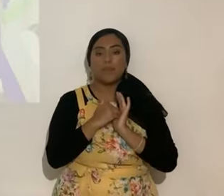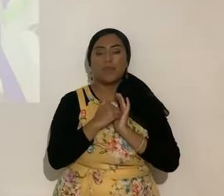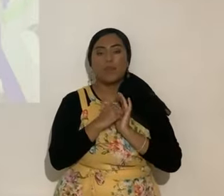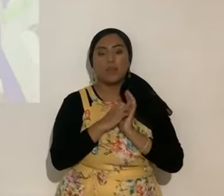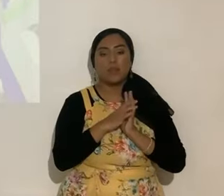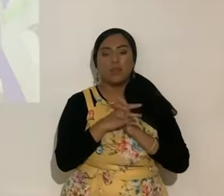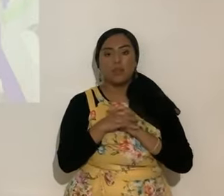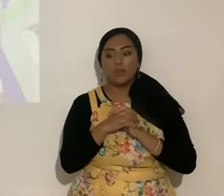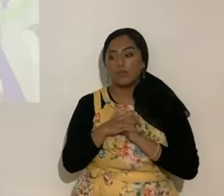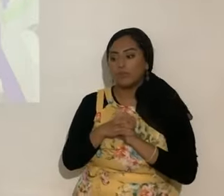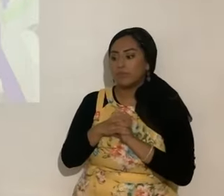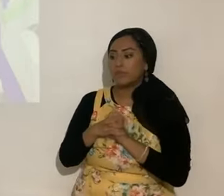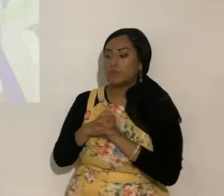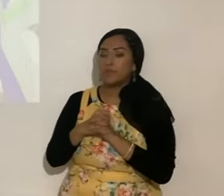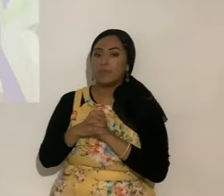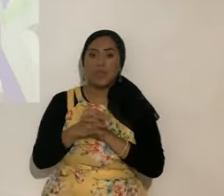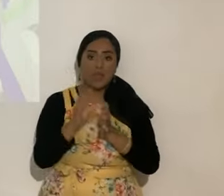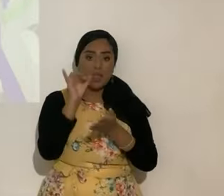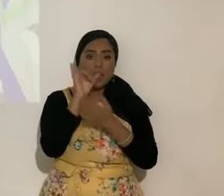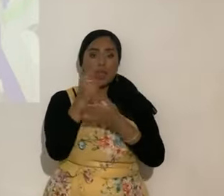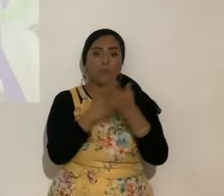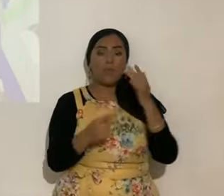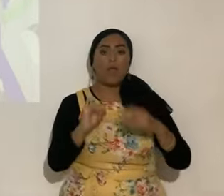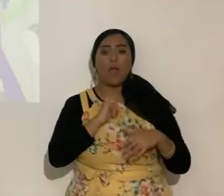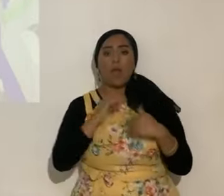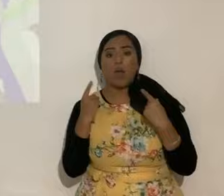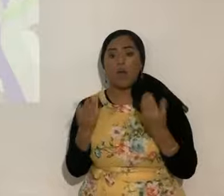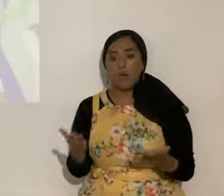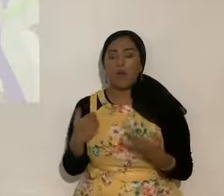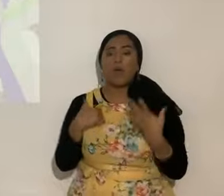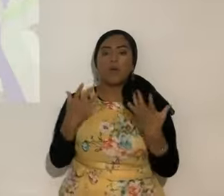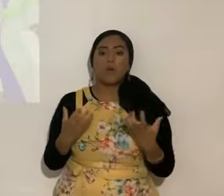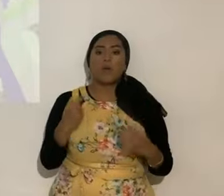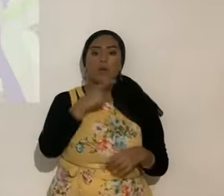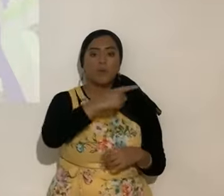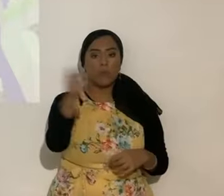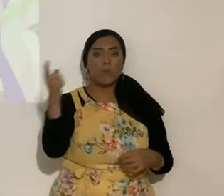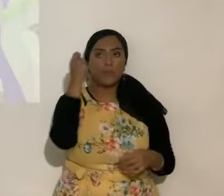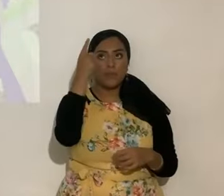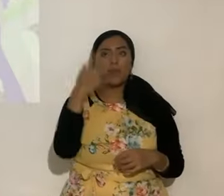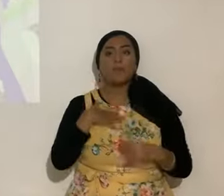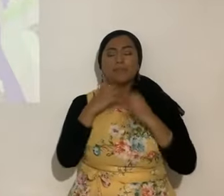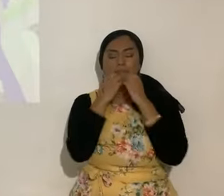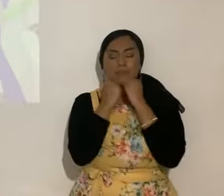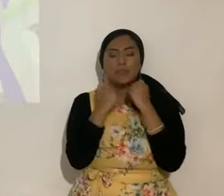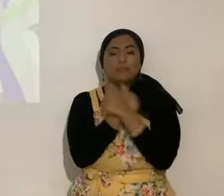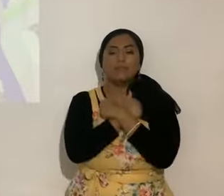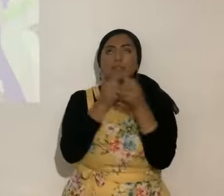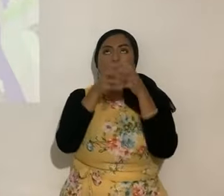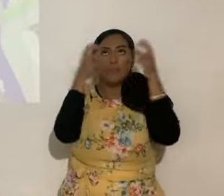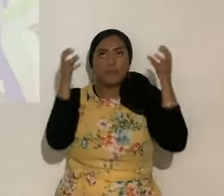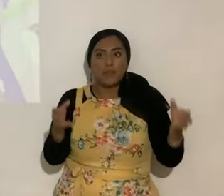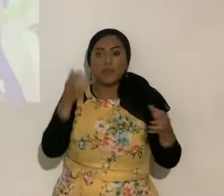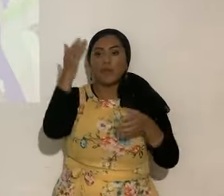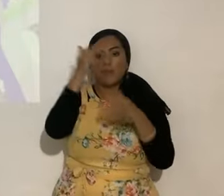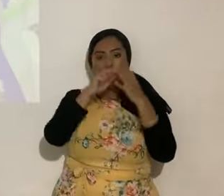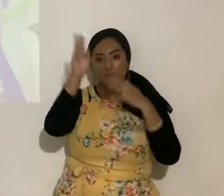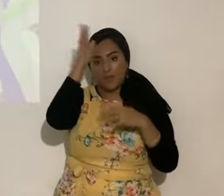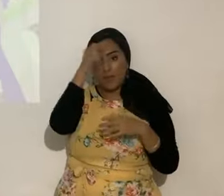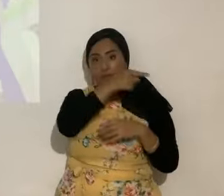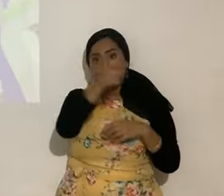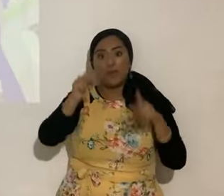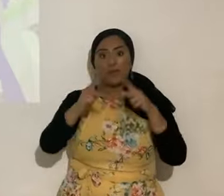entonces, eso es lo que yo hago hermanos, y por eso, yo quiero que entiendan, mi celo por el eterno, para todos aquellos, que